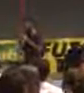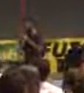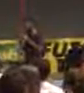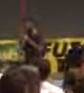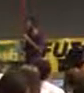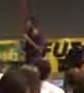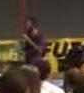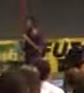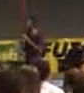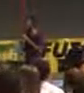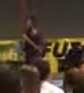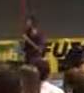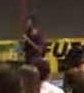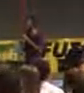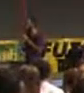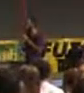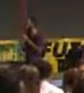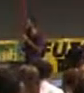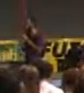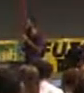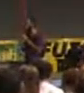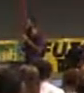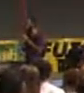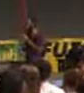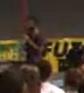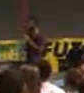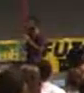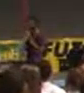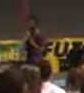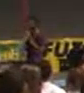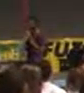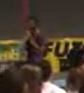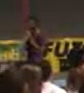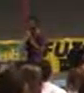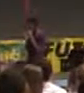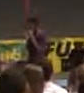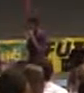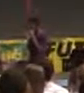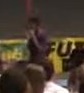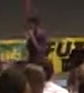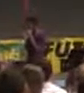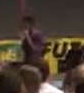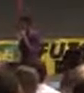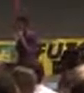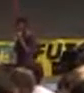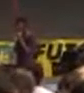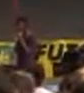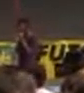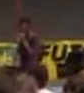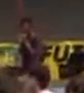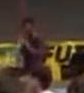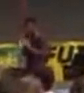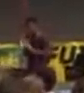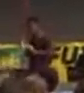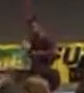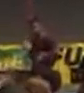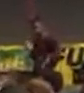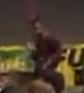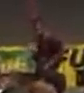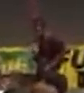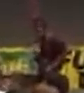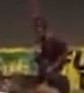se eu fugir ao tema, sinto muito. Está fora do concurso. É 0. Tá